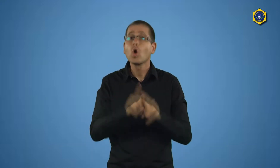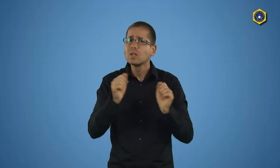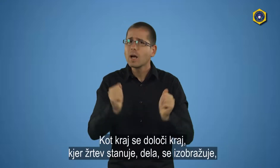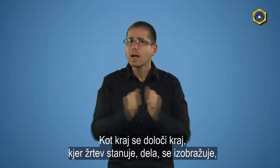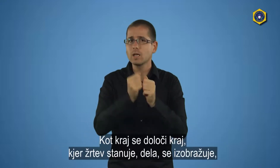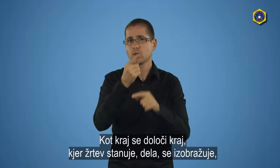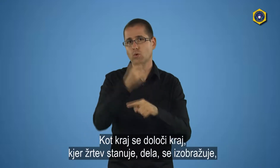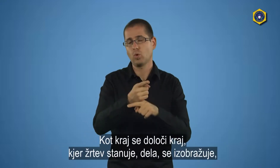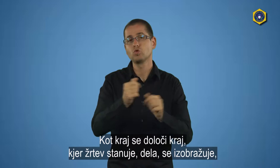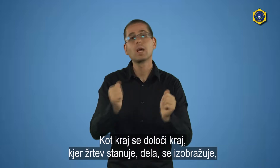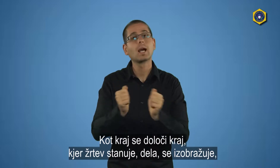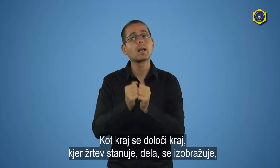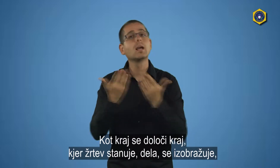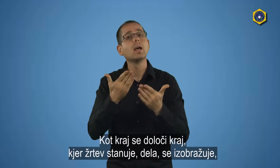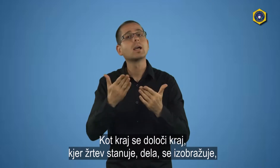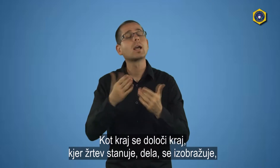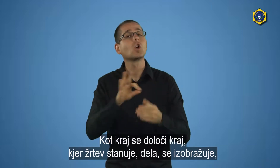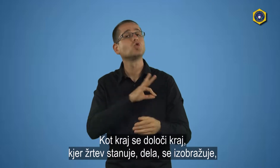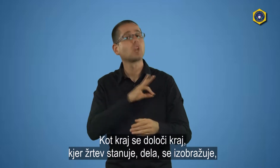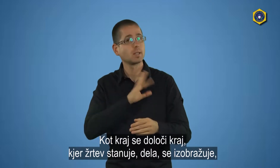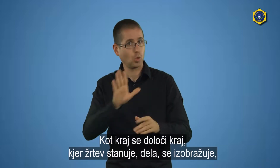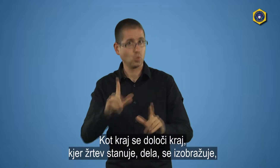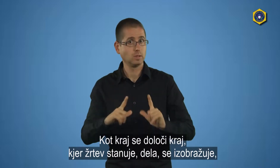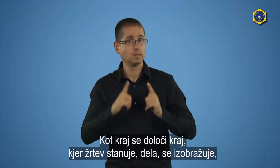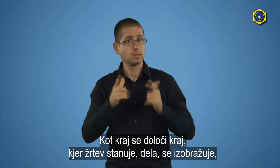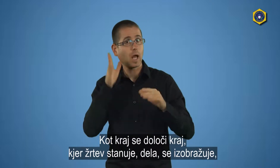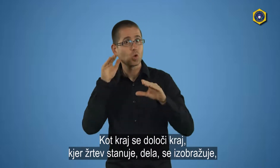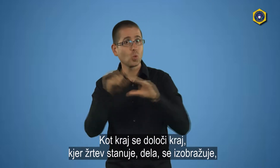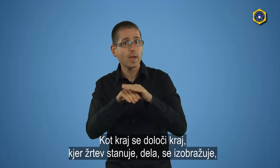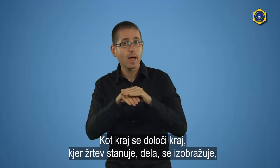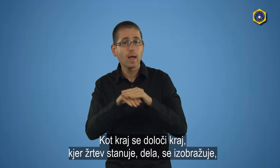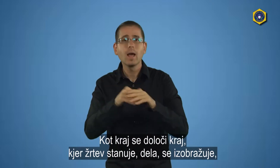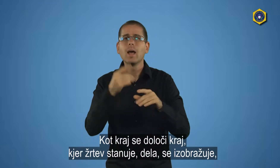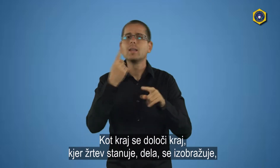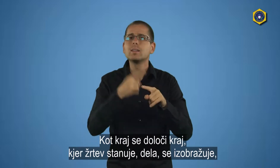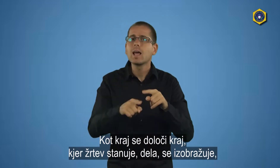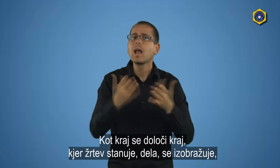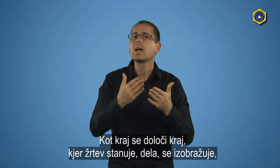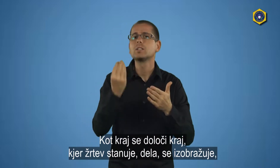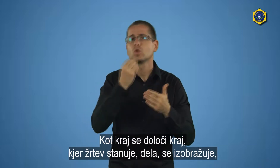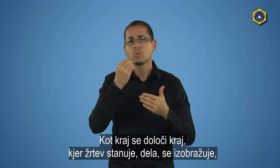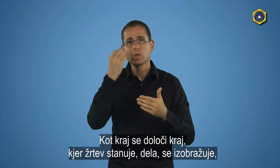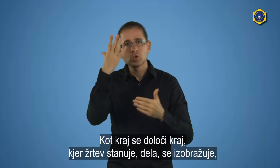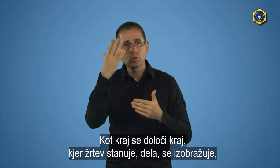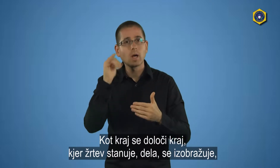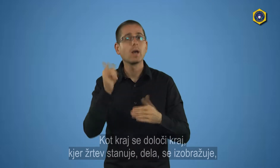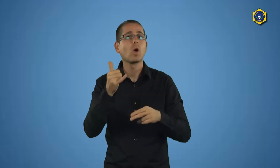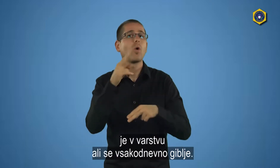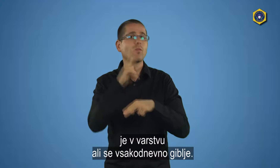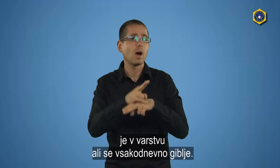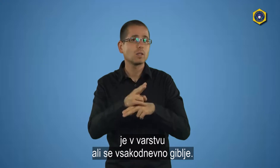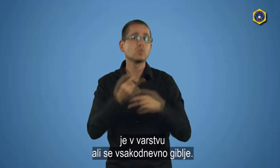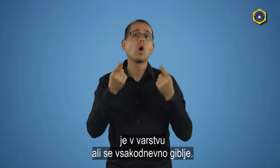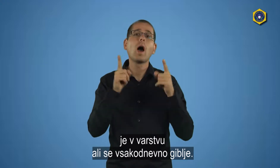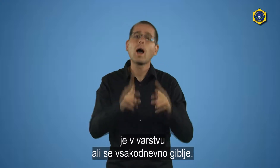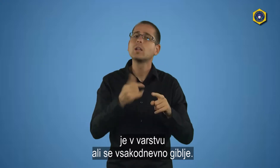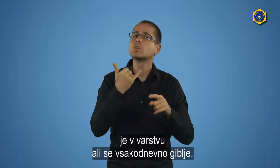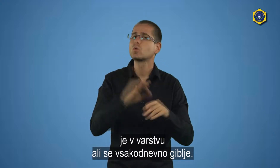Kot kraj se določi kraj, kjer žrtev stanuje, dela, se izobražuje, je v varstvu ali se